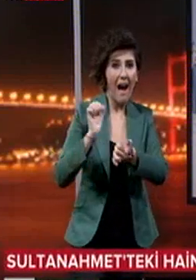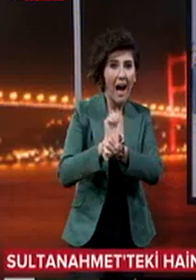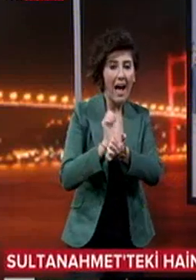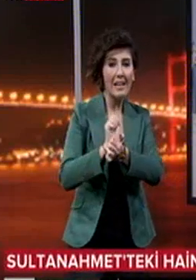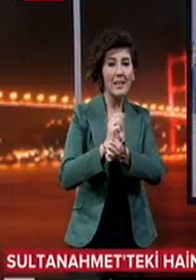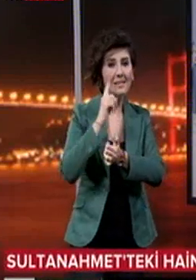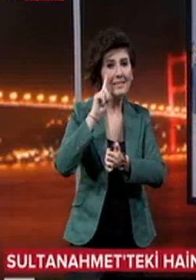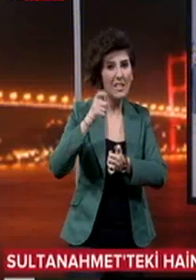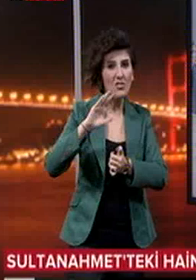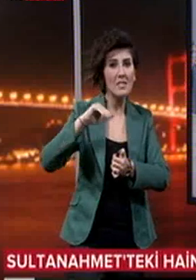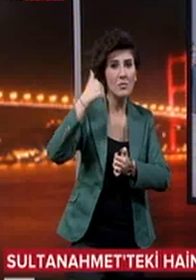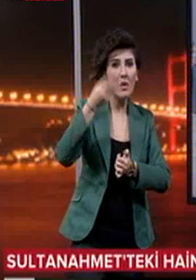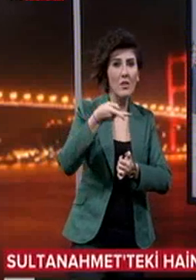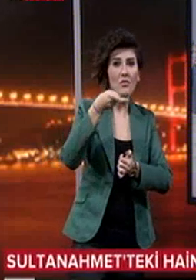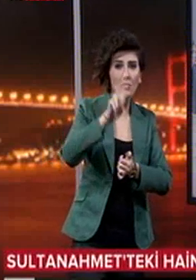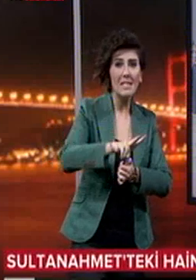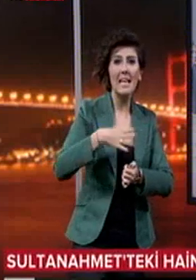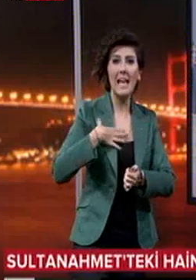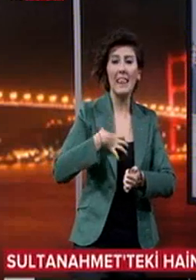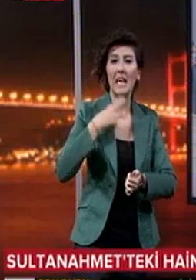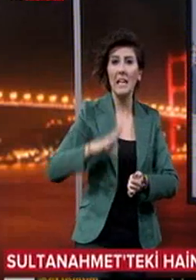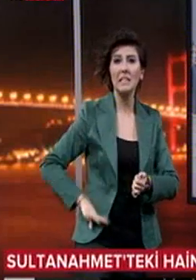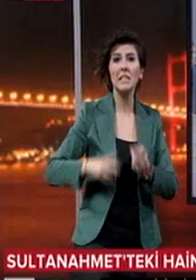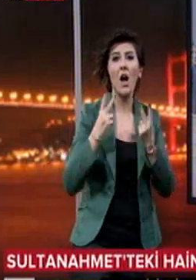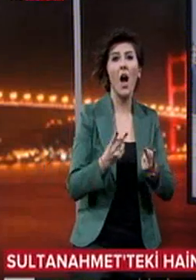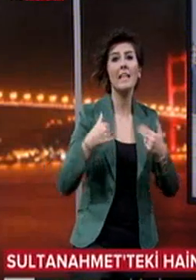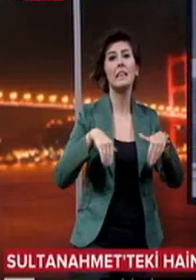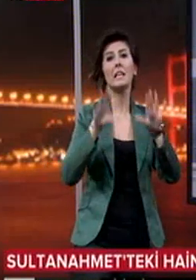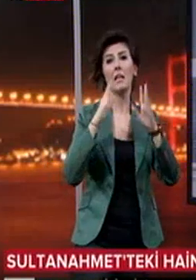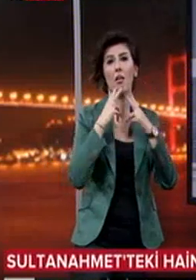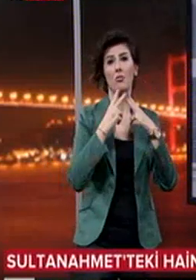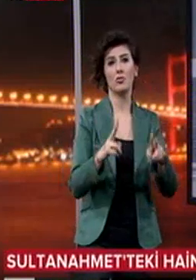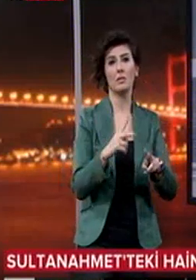teşhisin ardından cesedin kendi kızlarına ait olmadığını açıkladı.